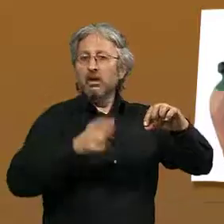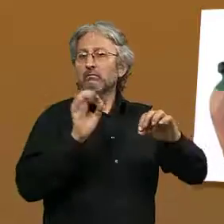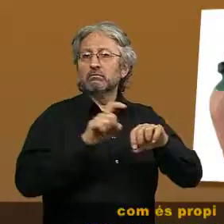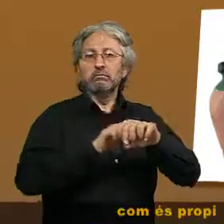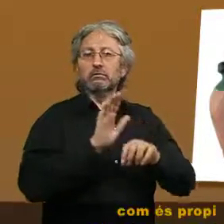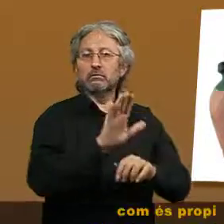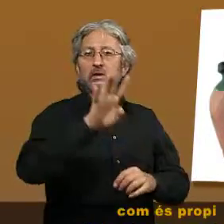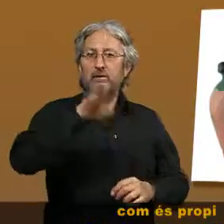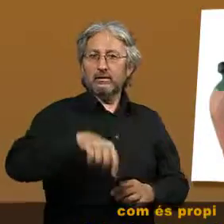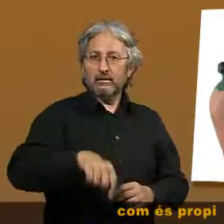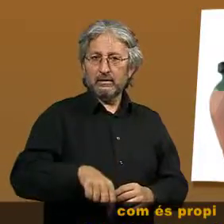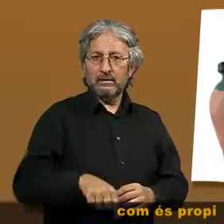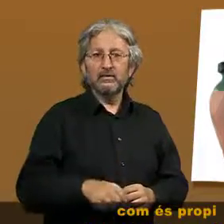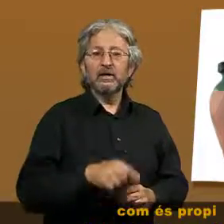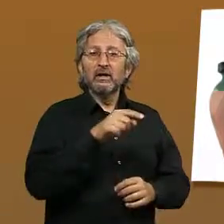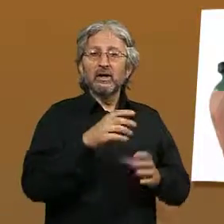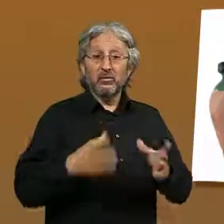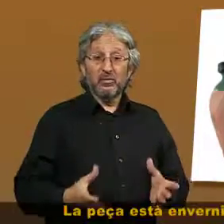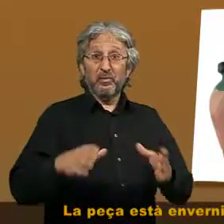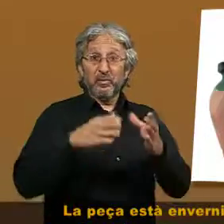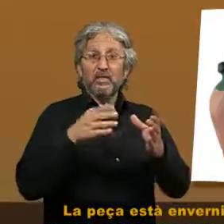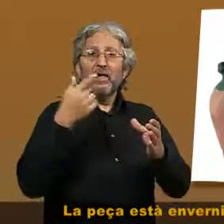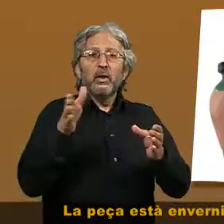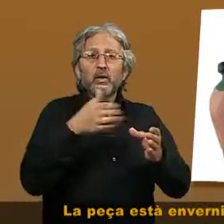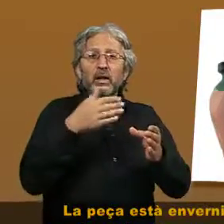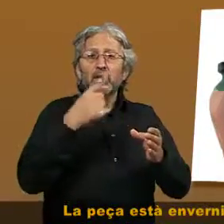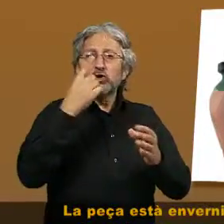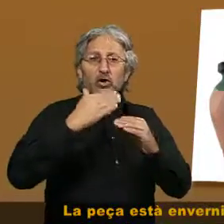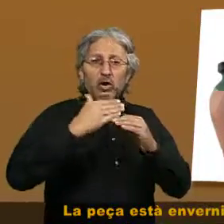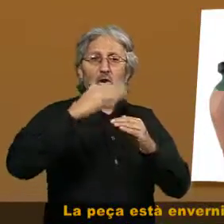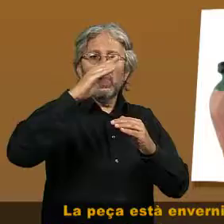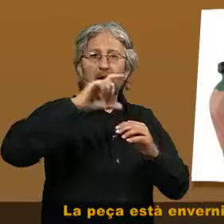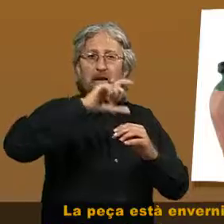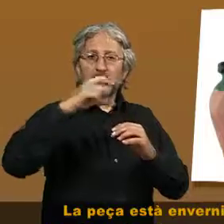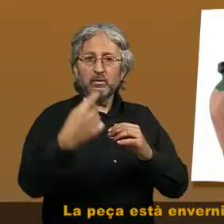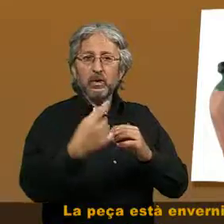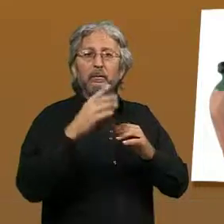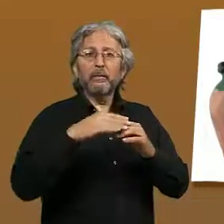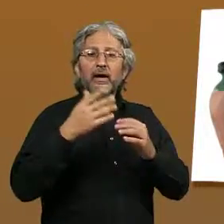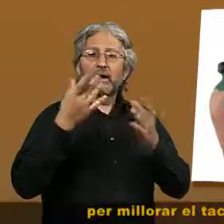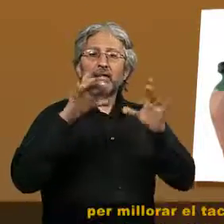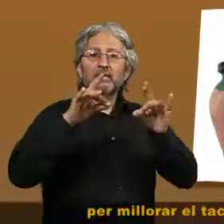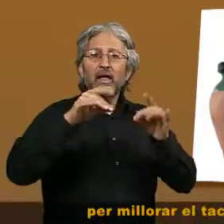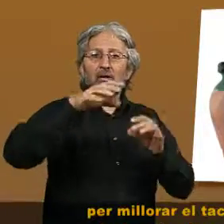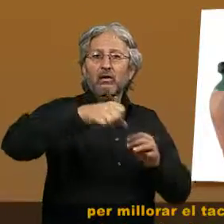catalans. La peça està envernissada només en la seva part superior per millorar el